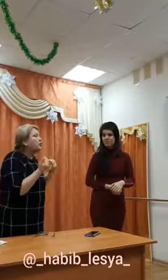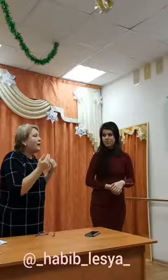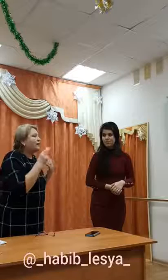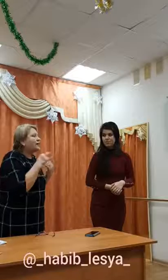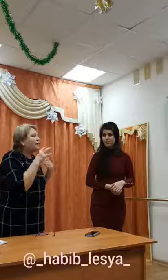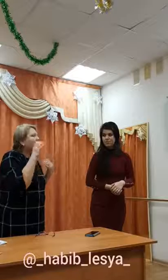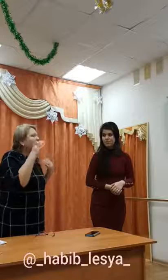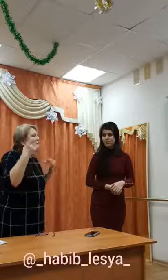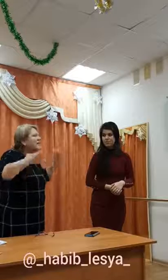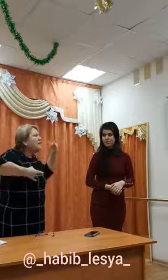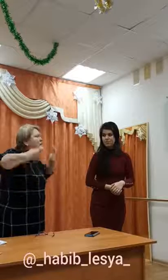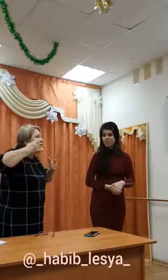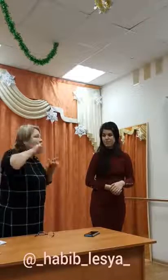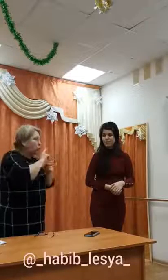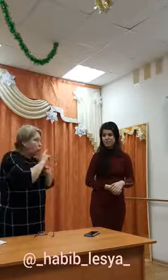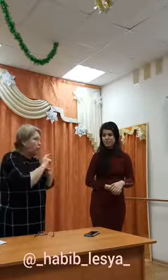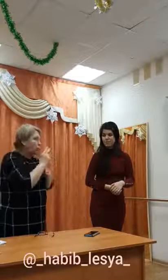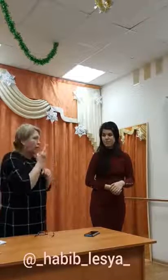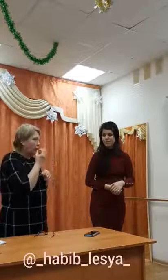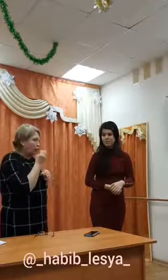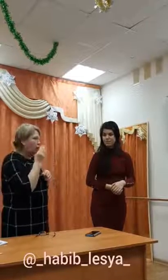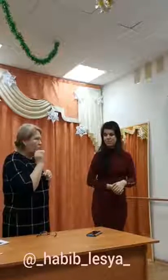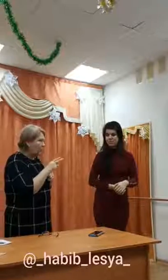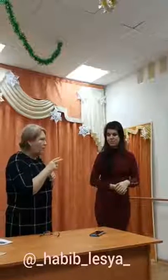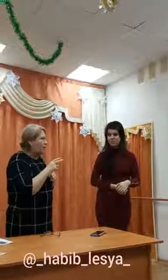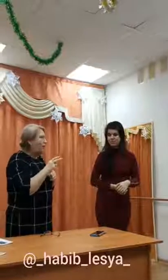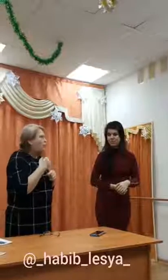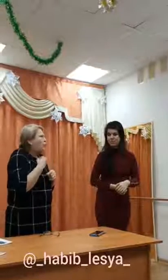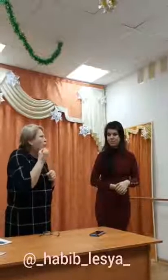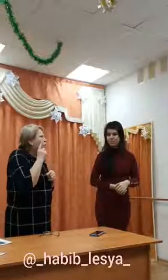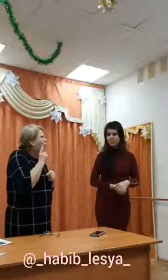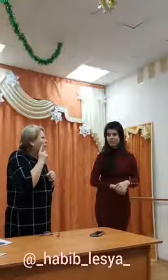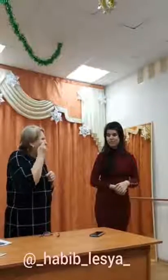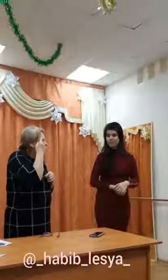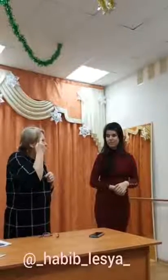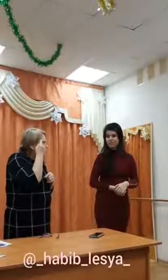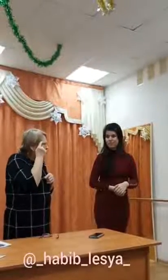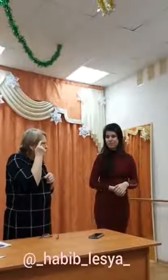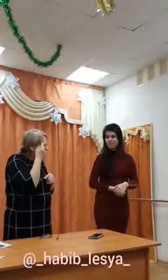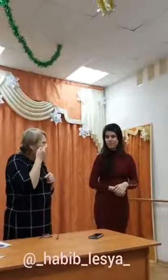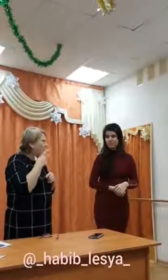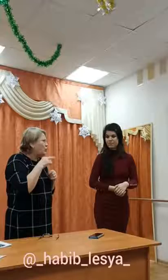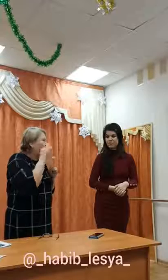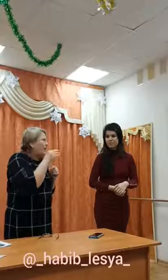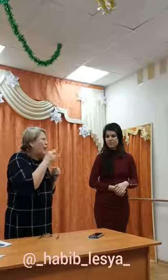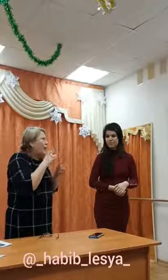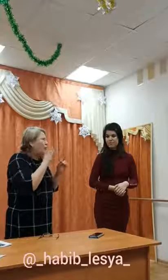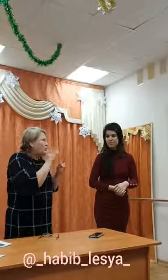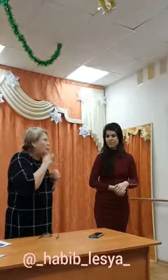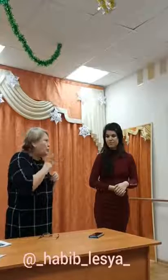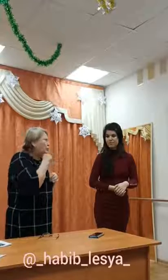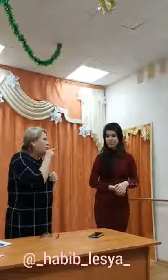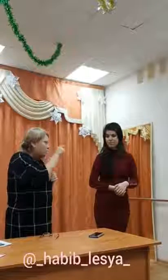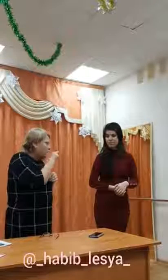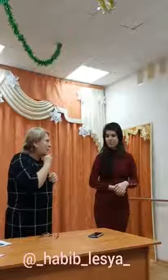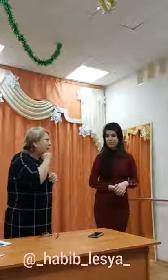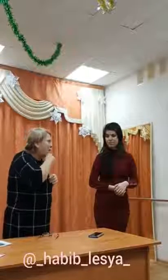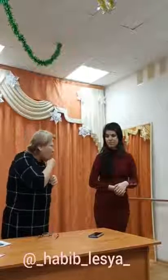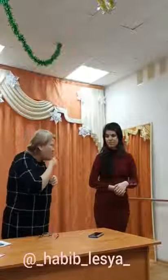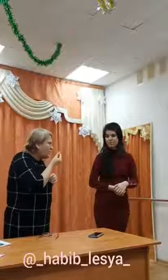Сейчас телевизор тоже кэшбэк. Но я еще пока думаю, дочь, вот ты экономь